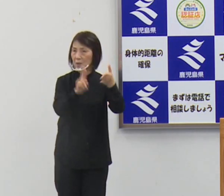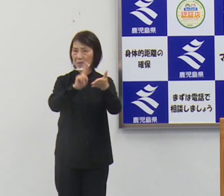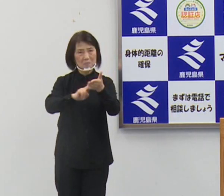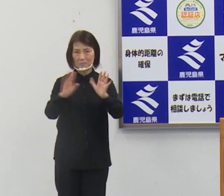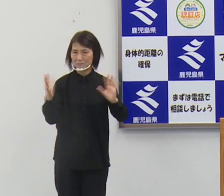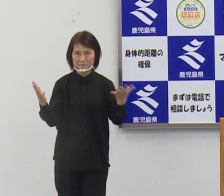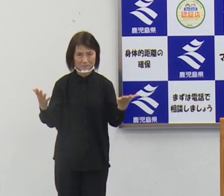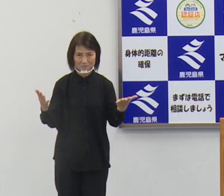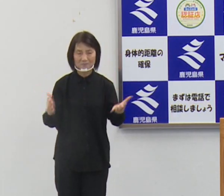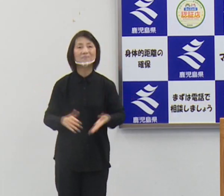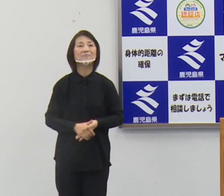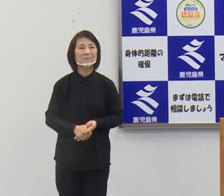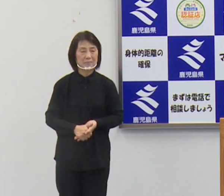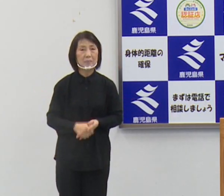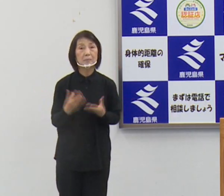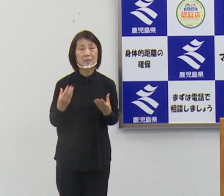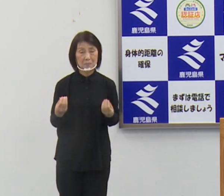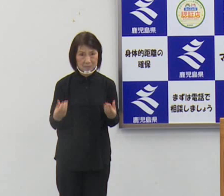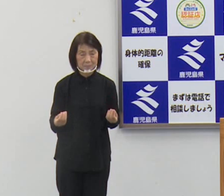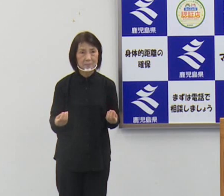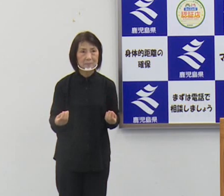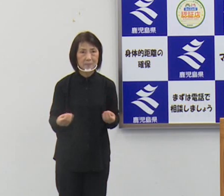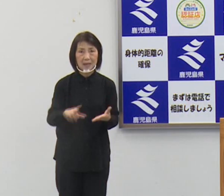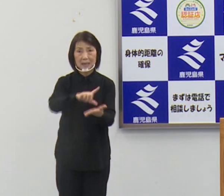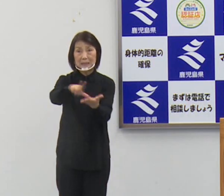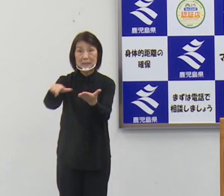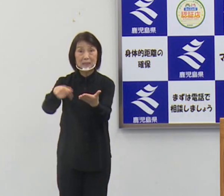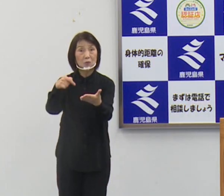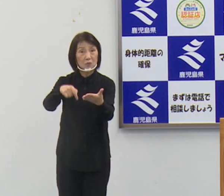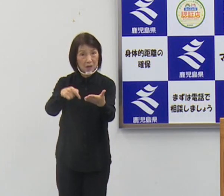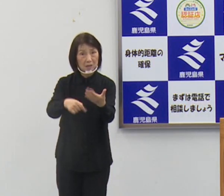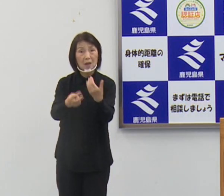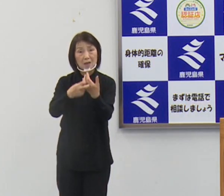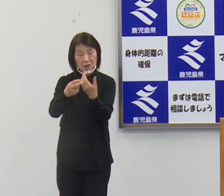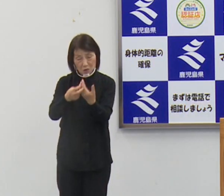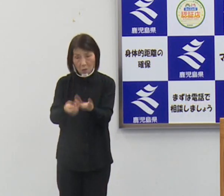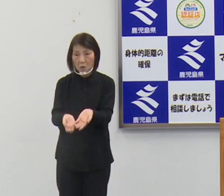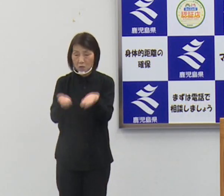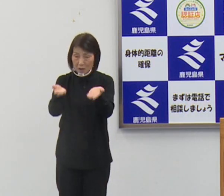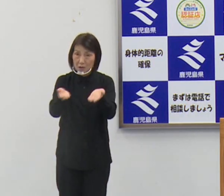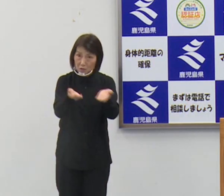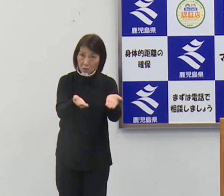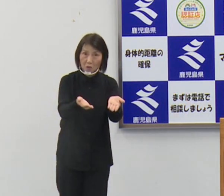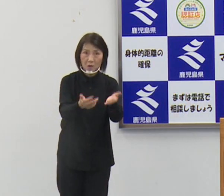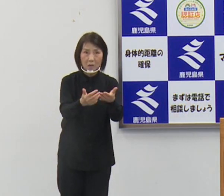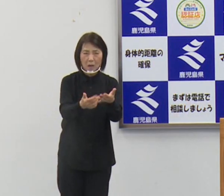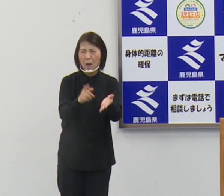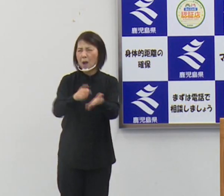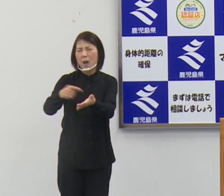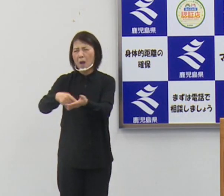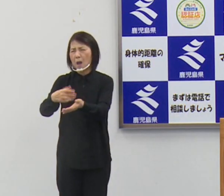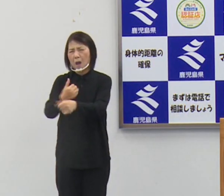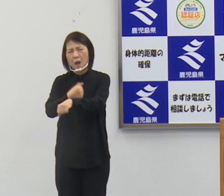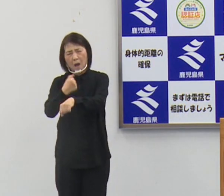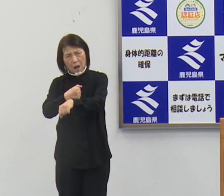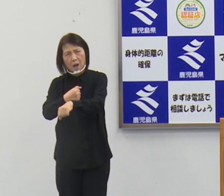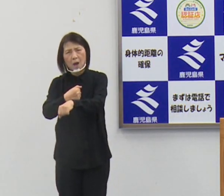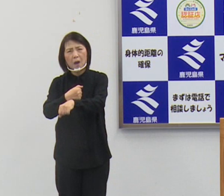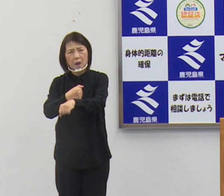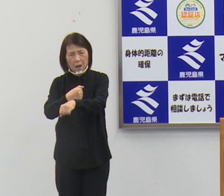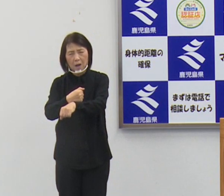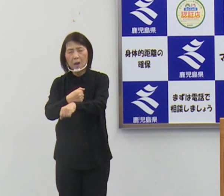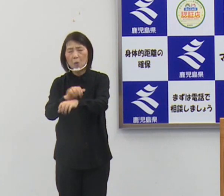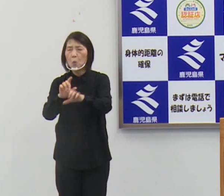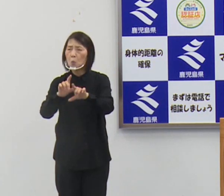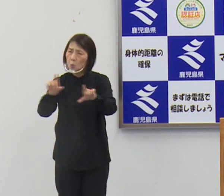わけではないですけれども、やはりその地域内での医療の提供体制というのが逼迫していないということが一つ